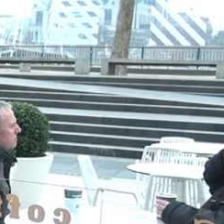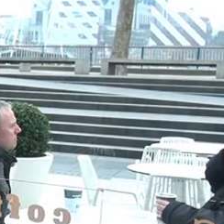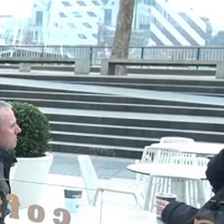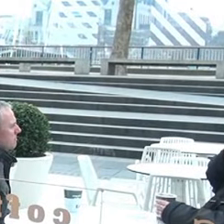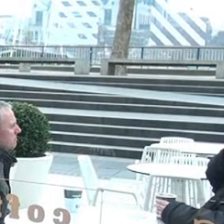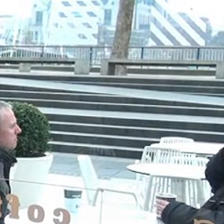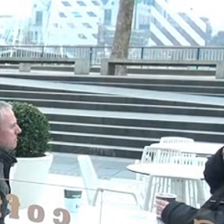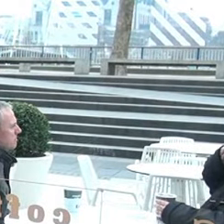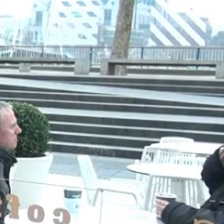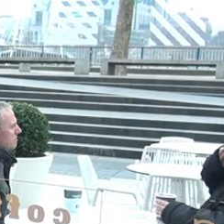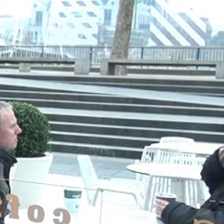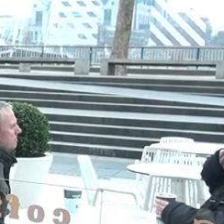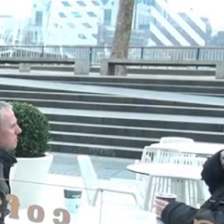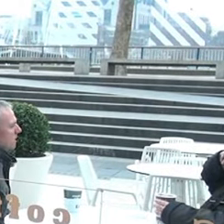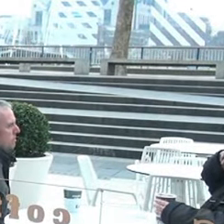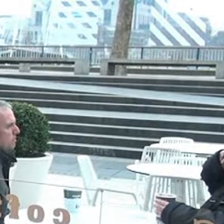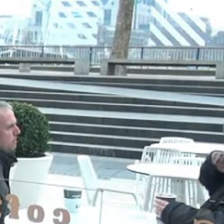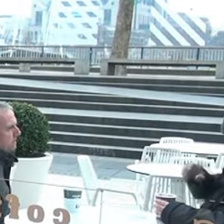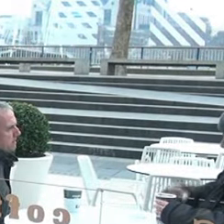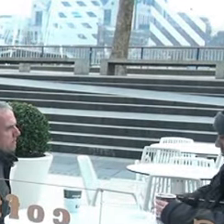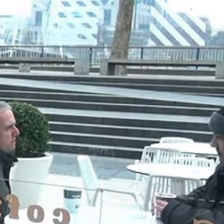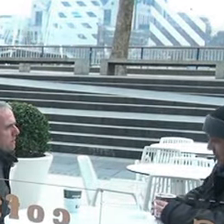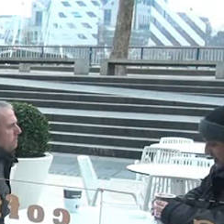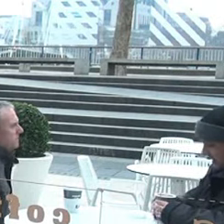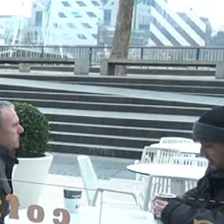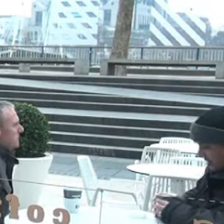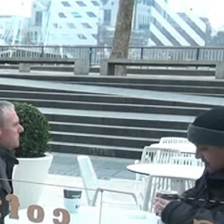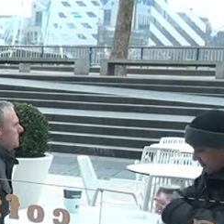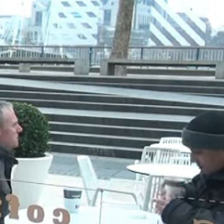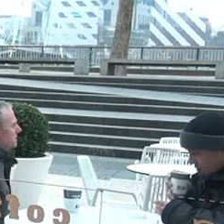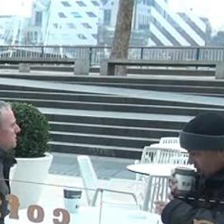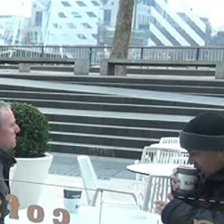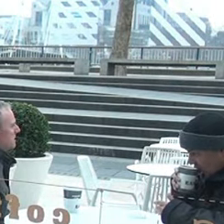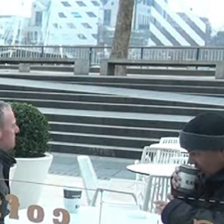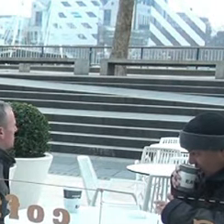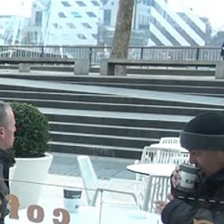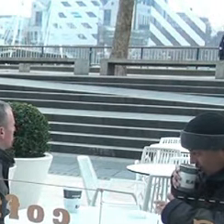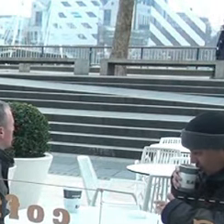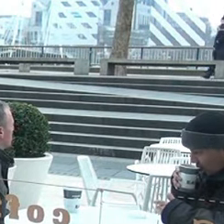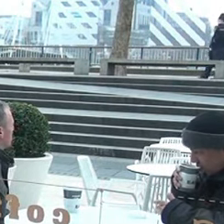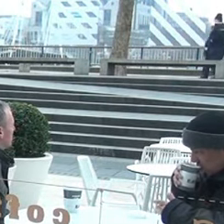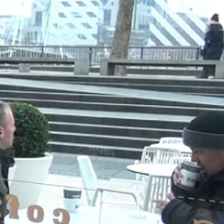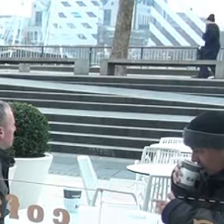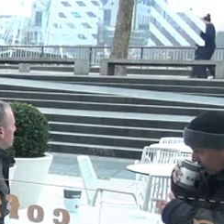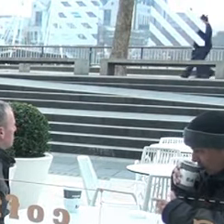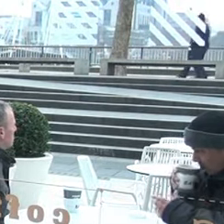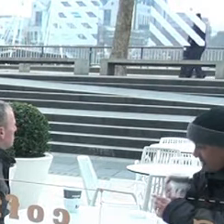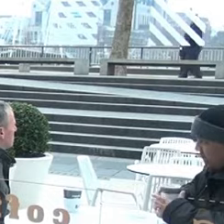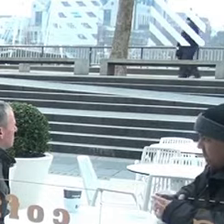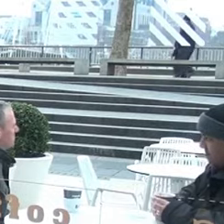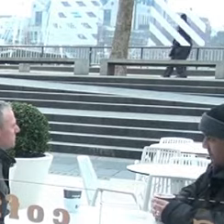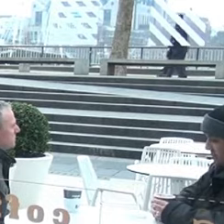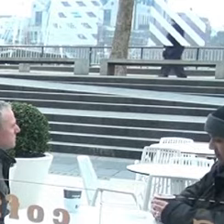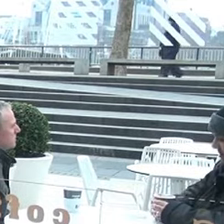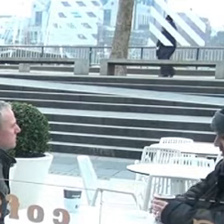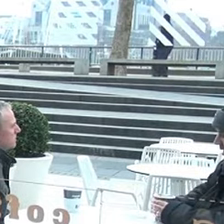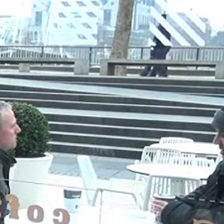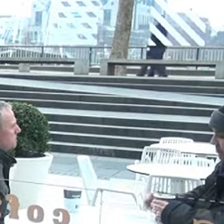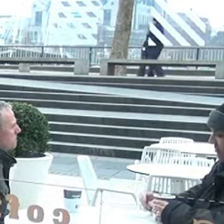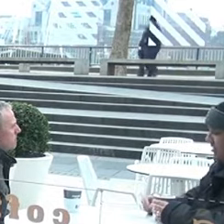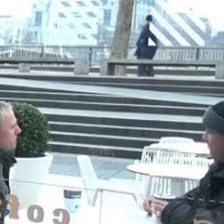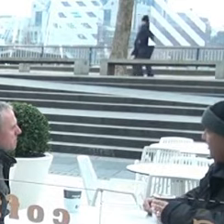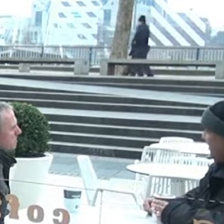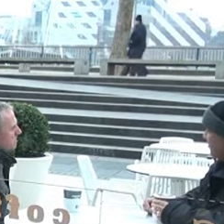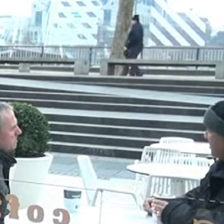Sorte ou preparo? Muitas vezes na vida você começa a dar grandes passos e as pessoas costumam dizer, nossa, como você tem sorte. Só